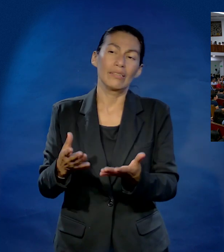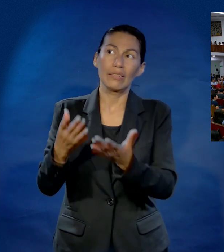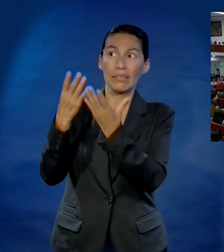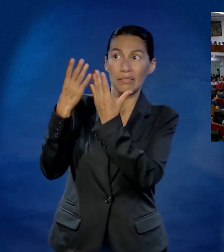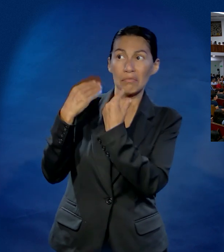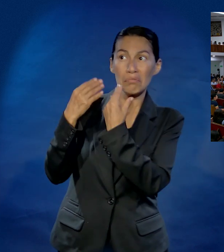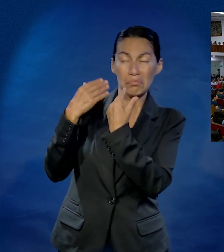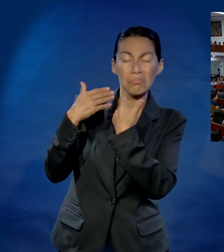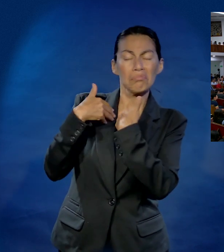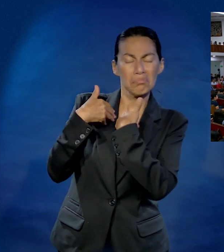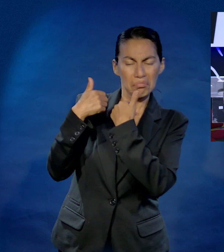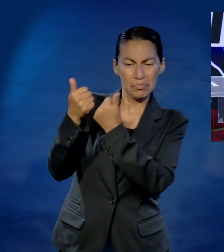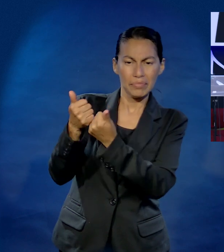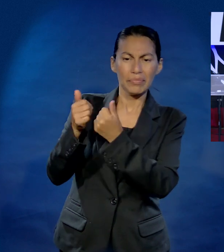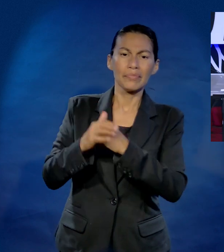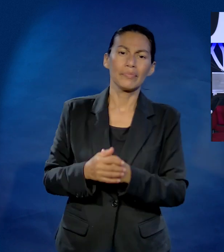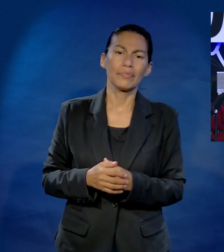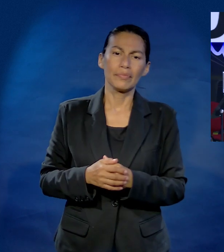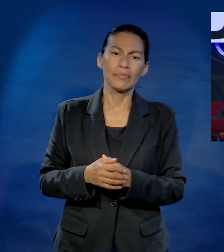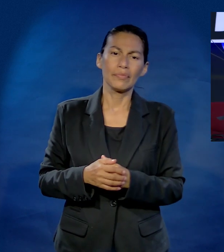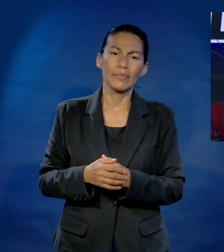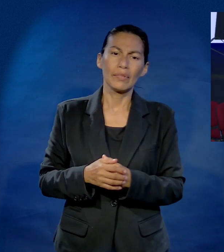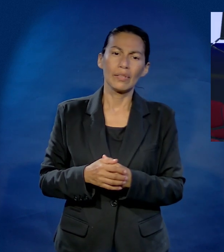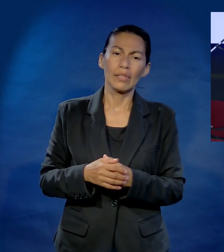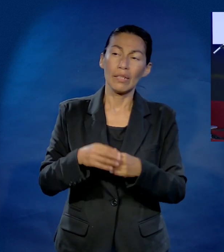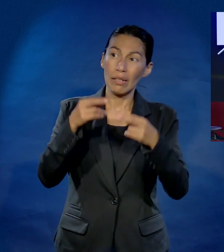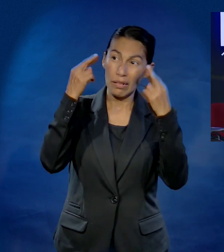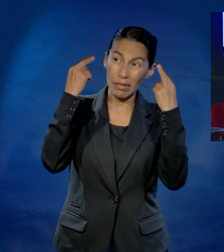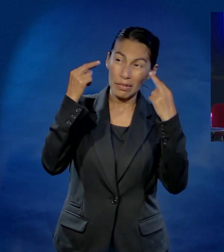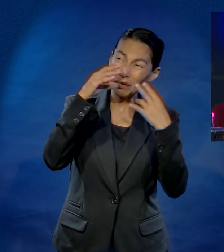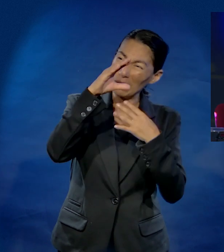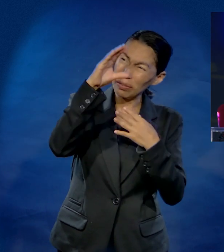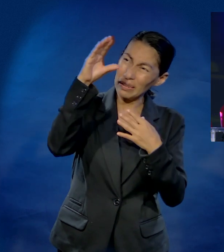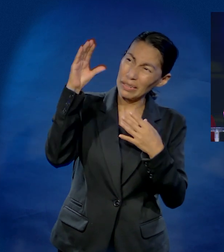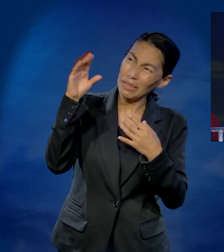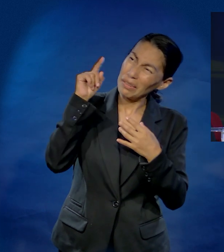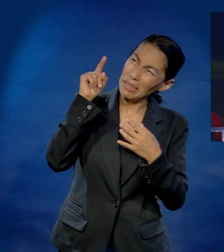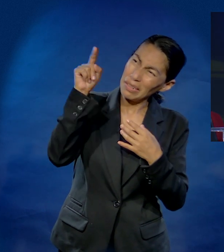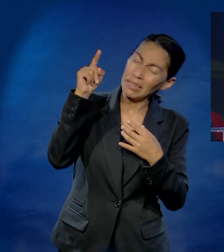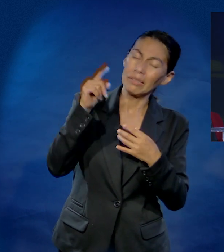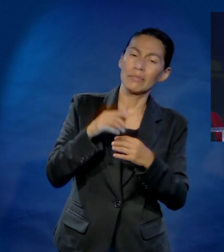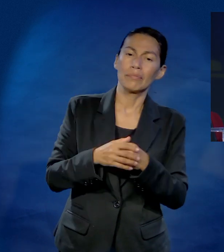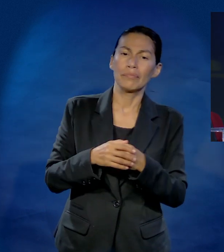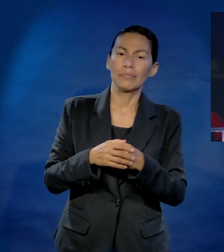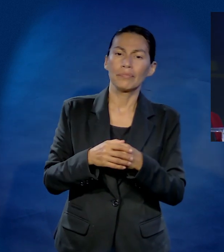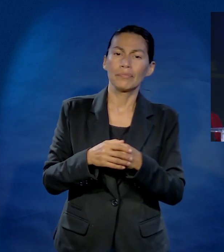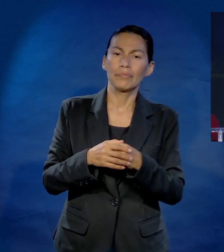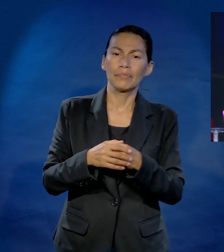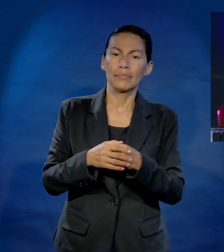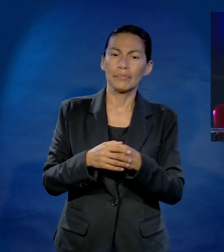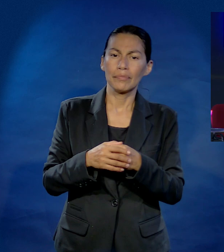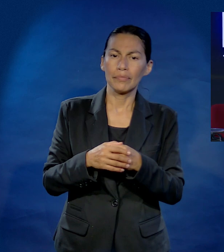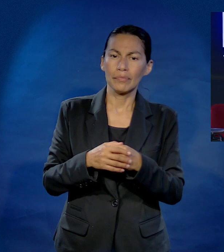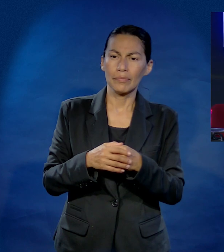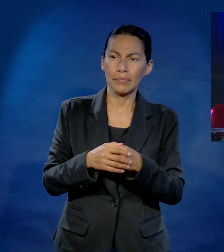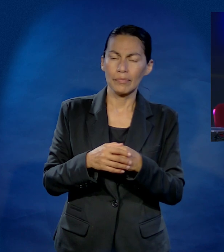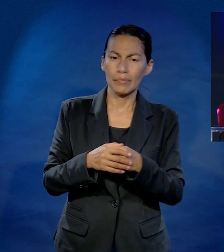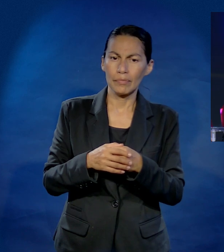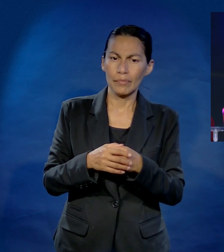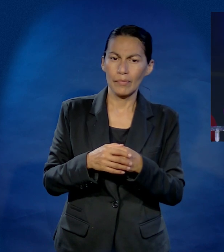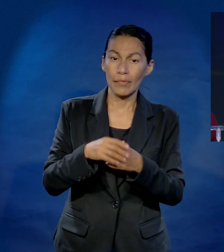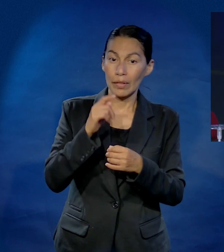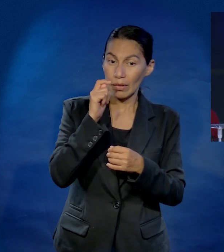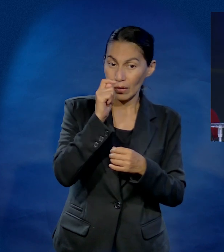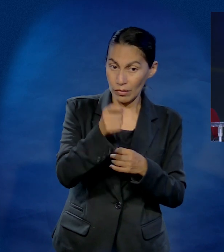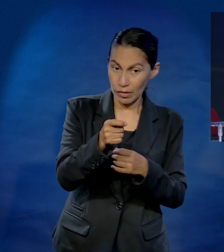es el mensaje que Cristo vino a enseñar y ayudarnos a entender con sus ojos. El reino de los cielos, en pocas palabras y por